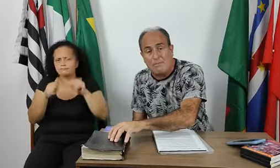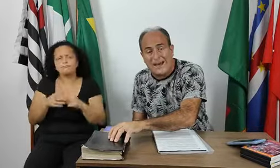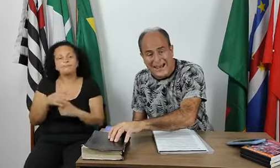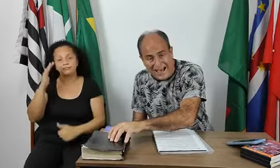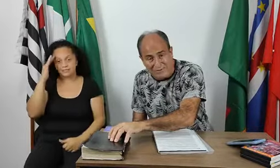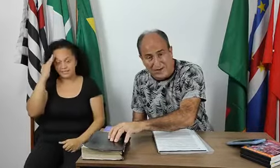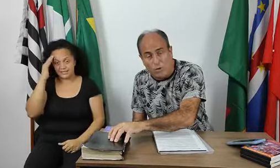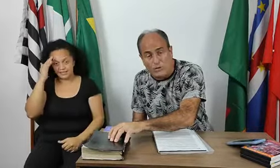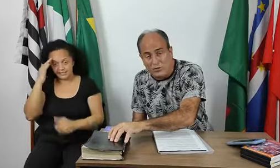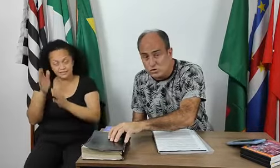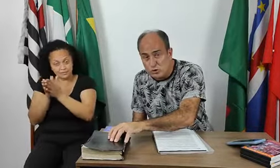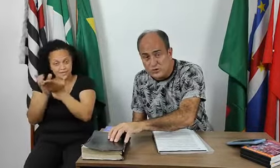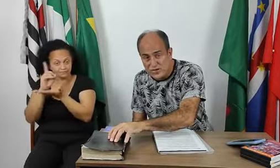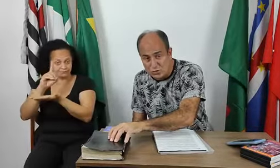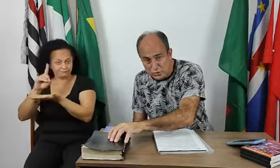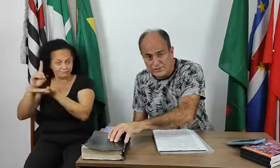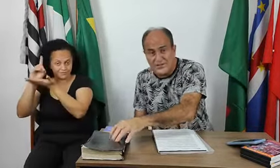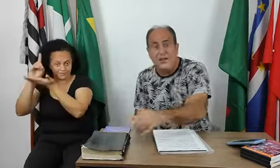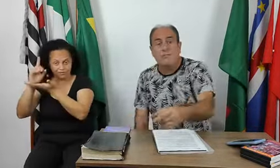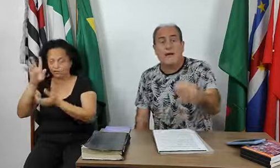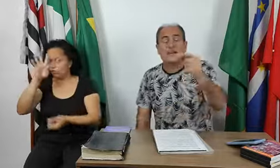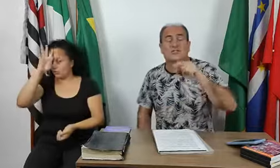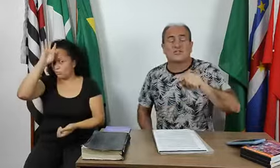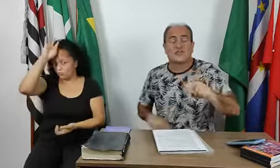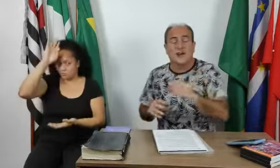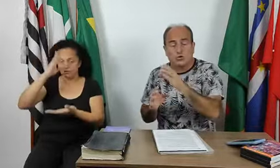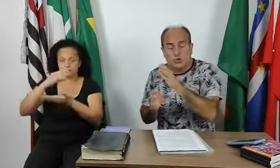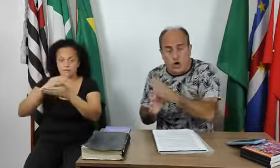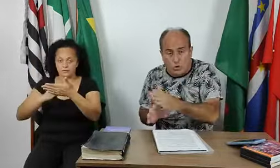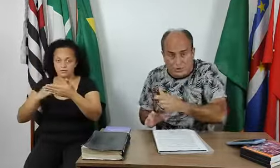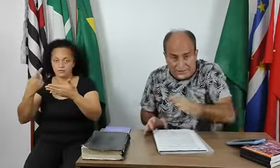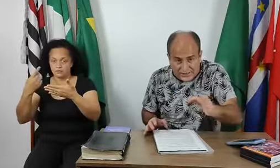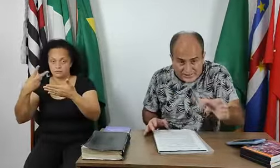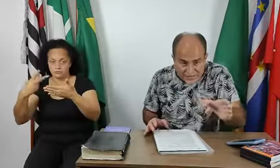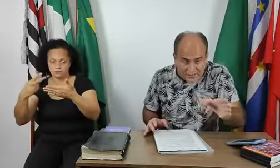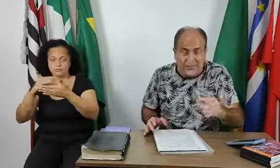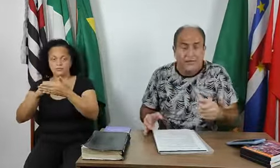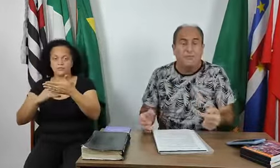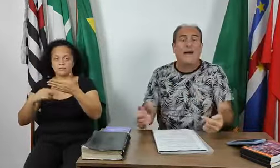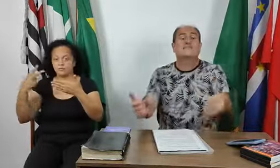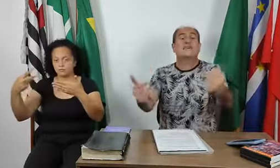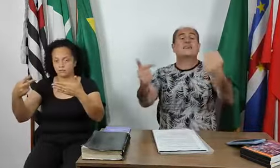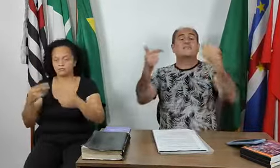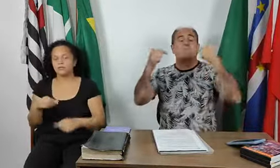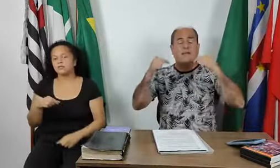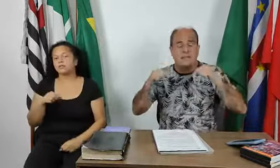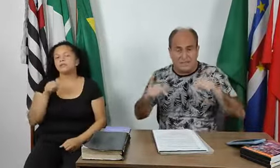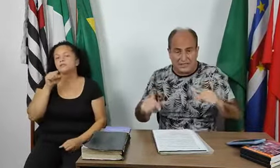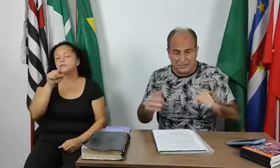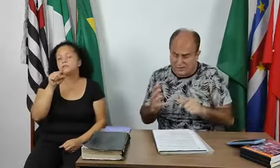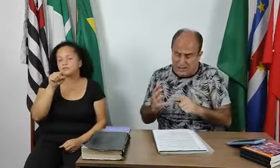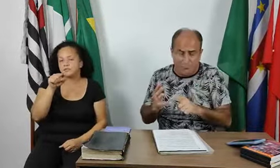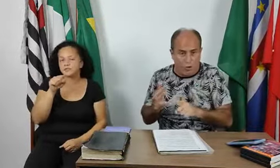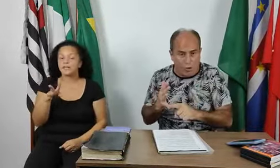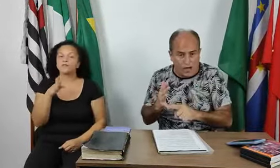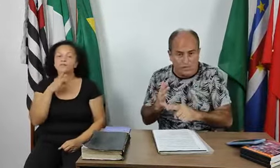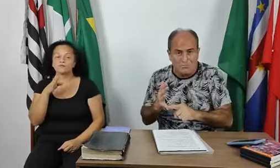da palavra, Romanos 12, 2, para que você não só conheça, mas experimente